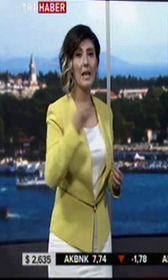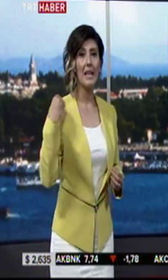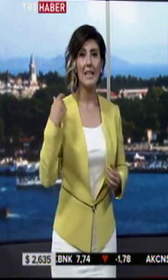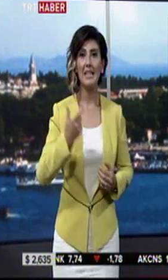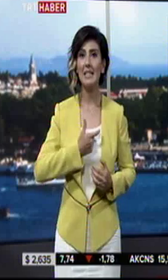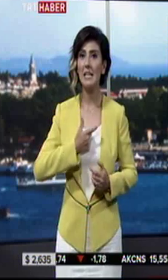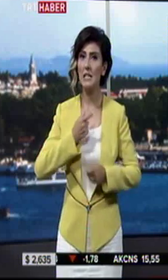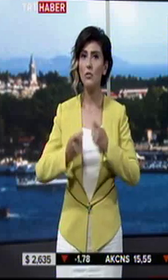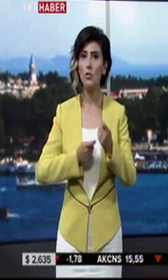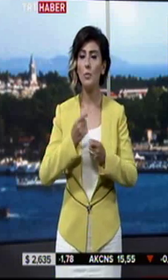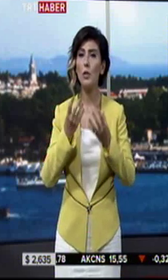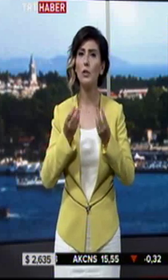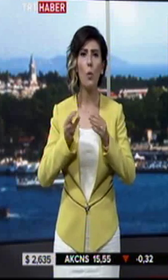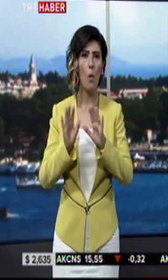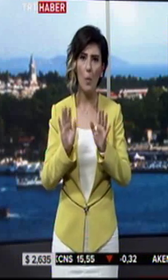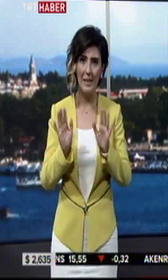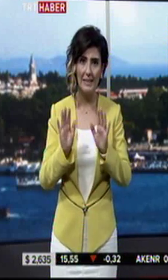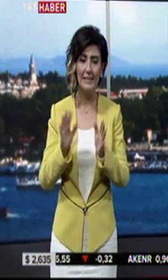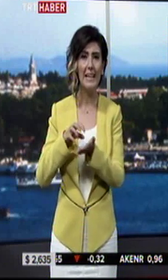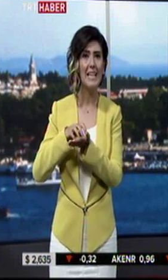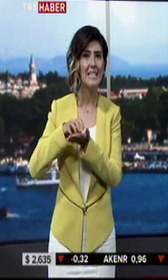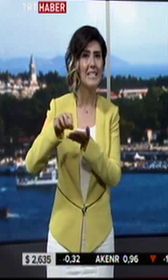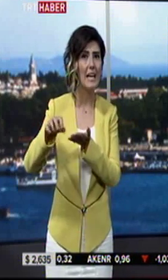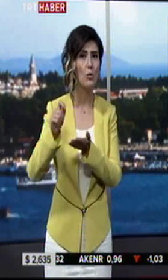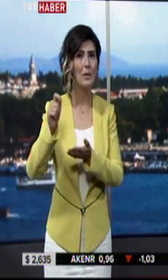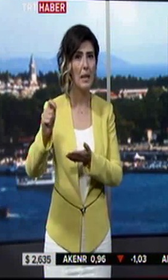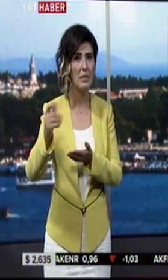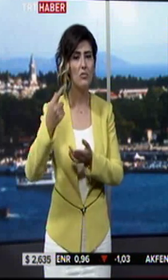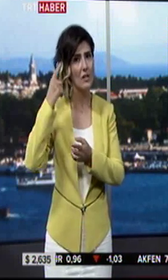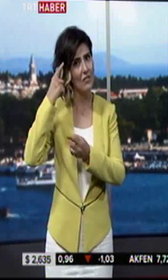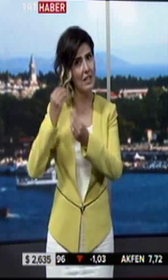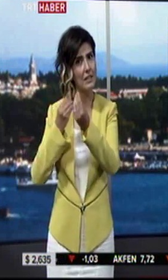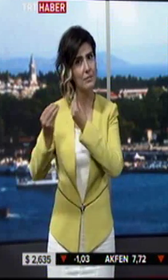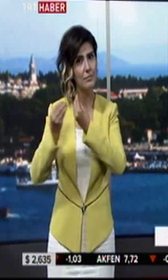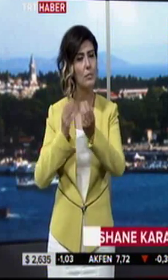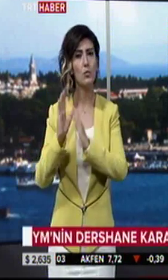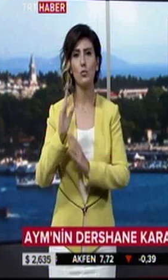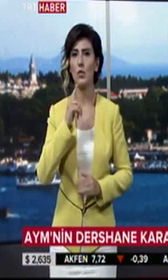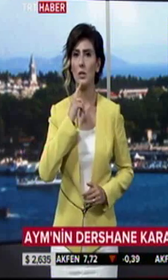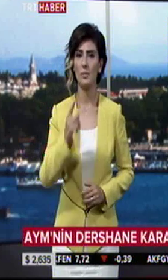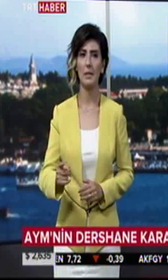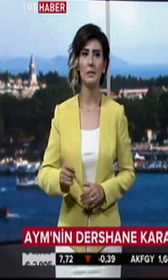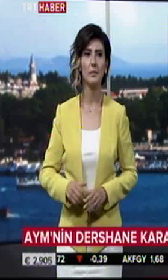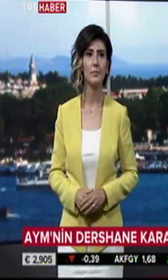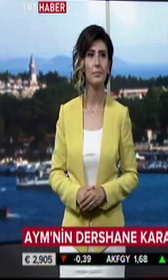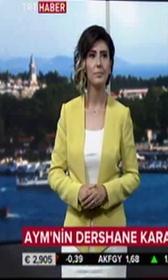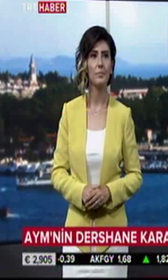yeni yasa çalışmalarının olmadığını, sektör temsilcileriyle istişarelerin süreceğini belirtti.